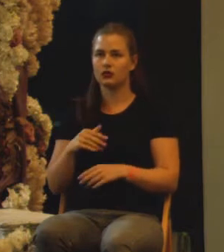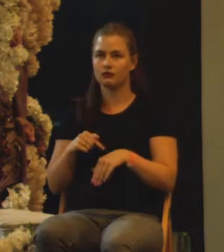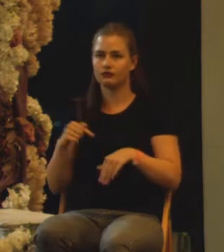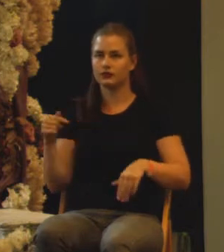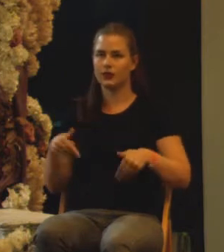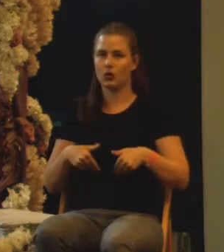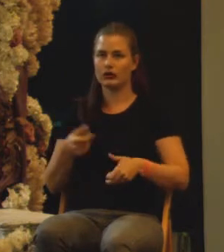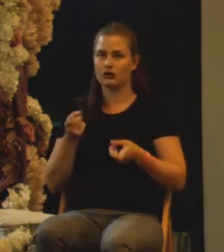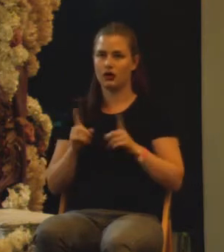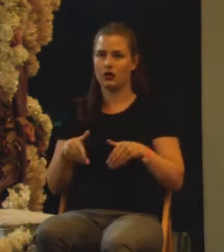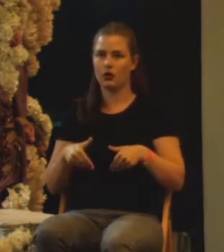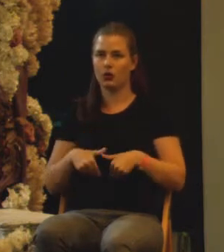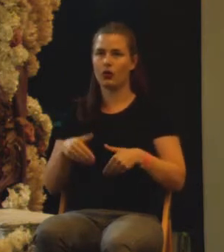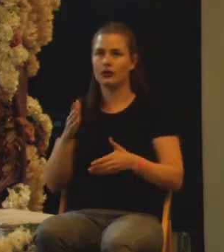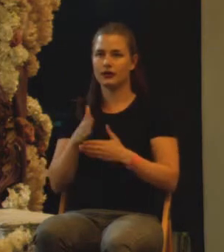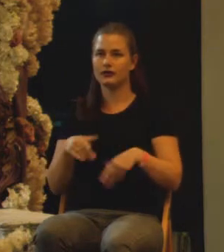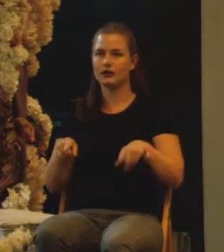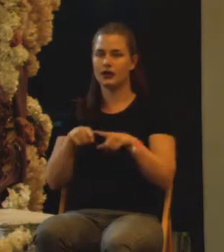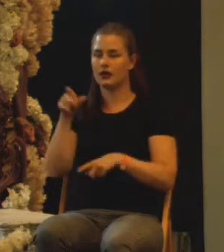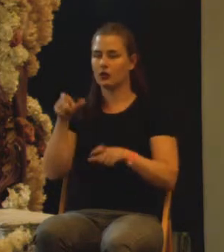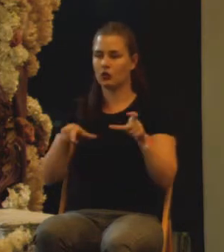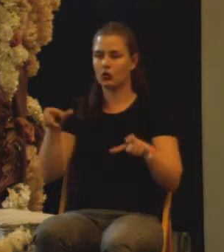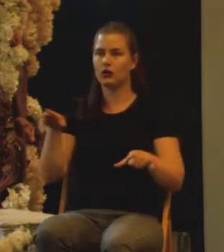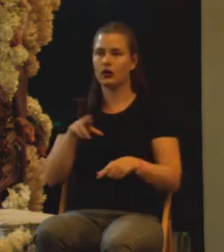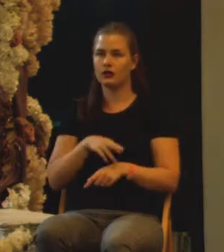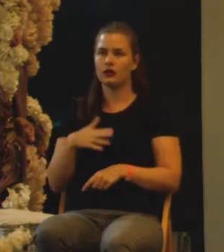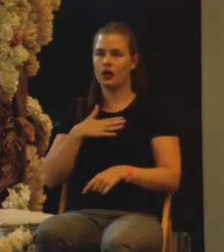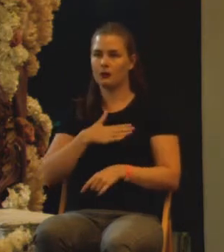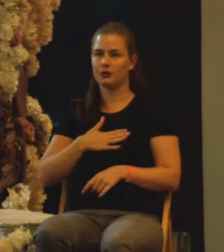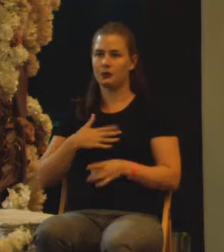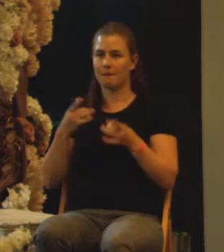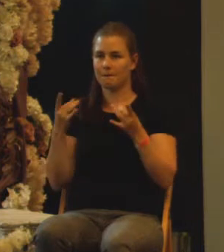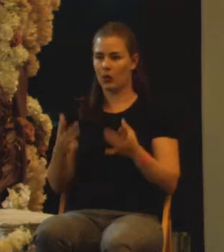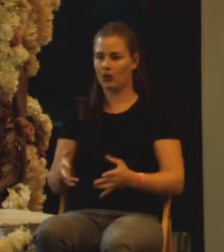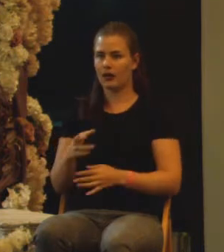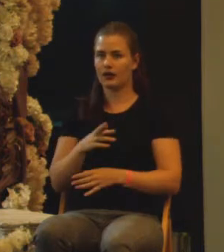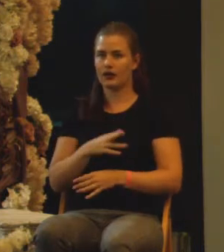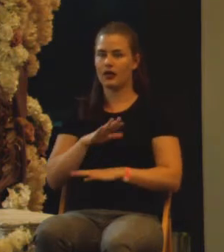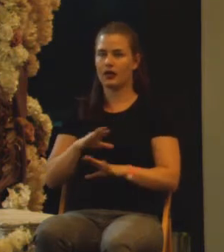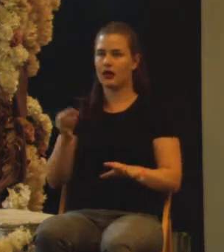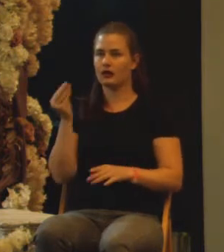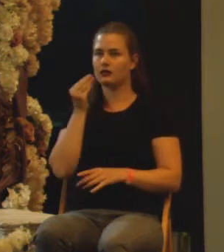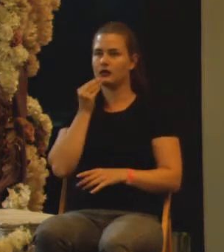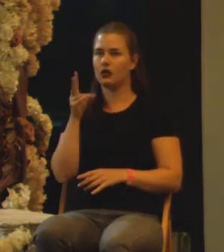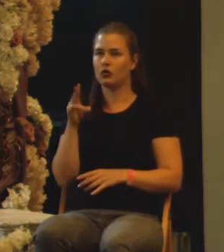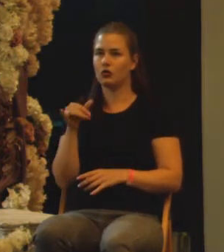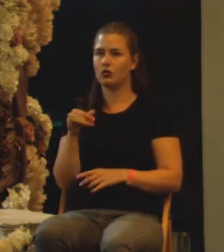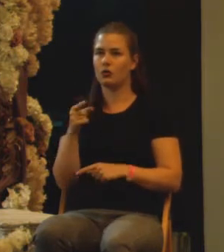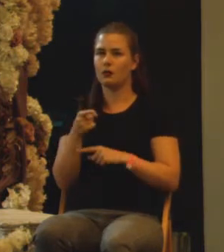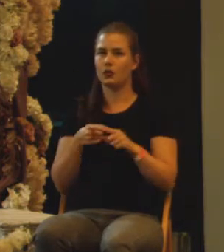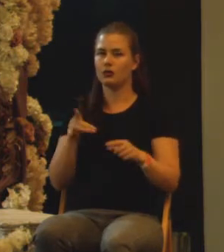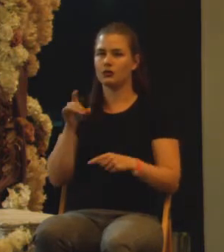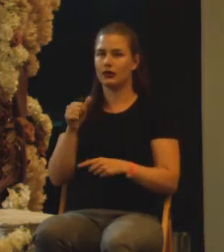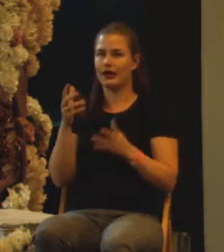голод? Есть тут такие люди, да? Я переживала просто. Ну, типа, я не ела, ну, полтора дня,